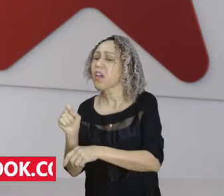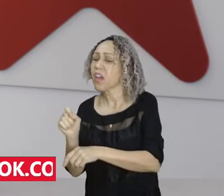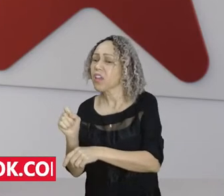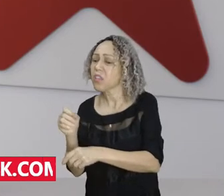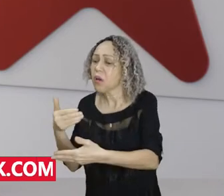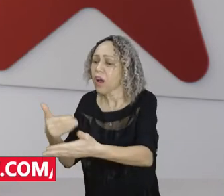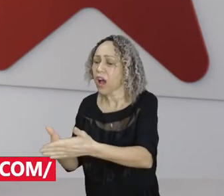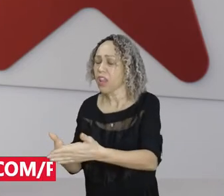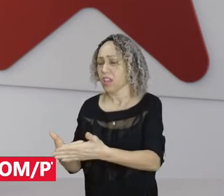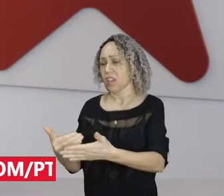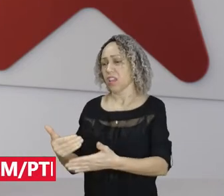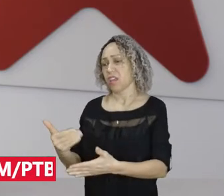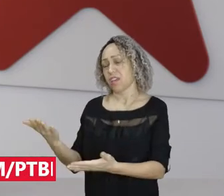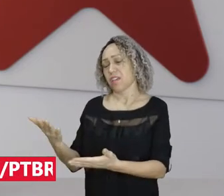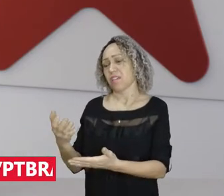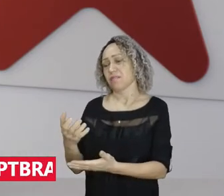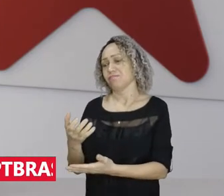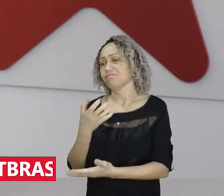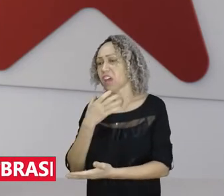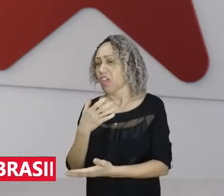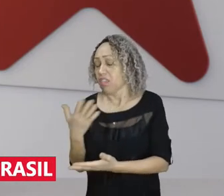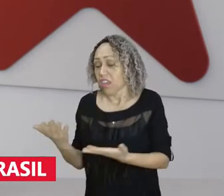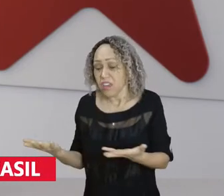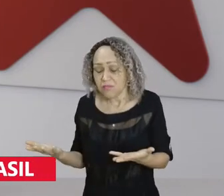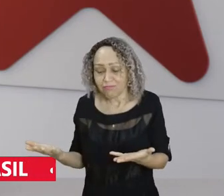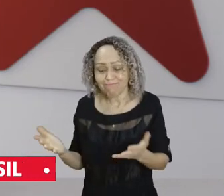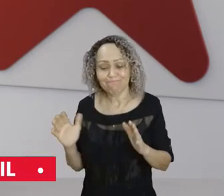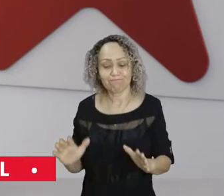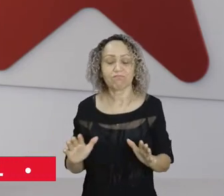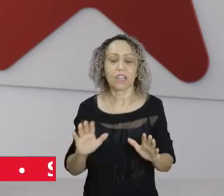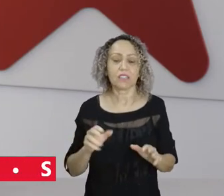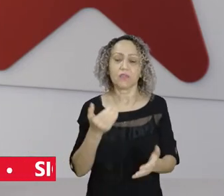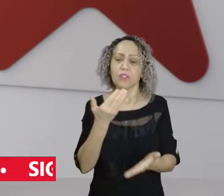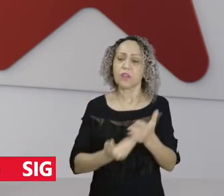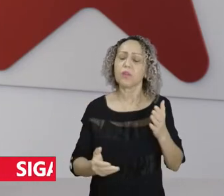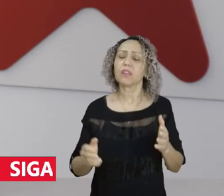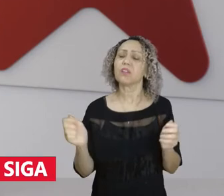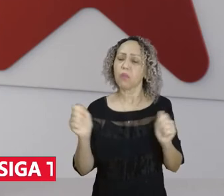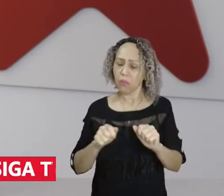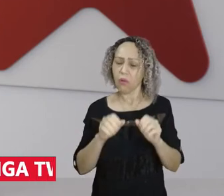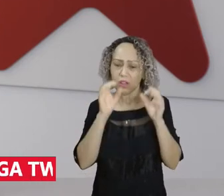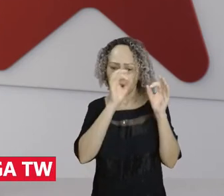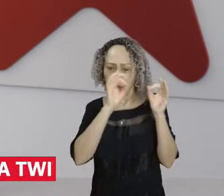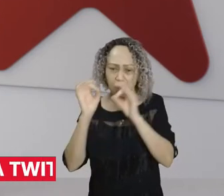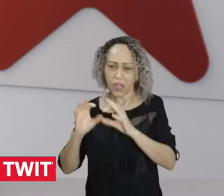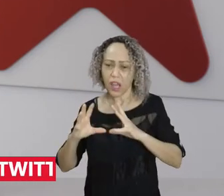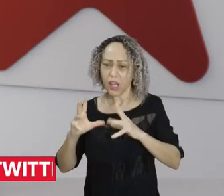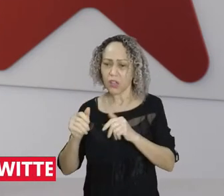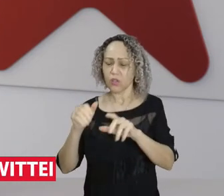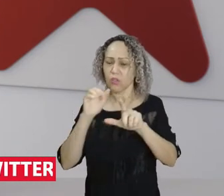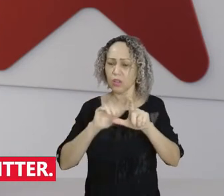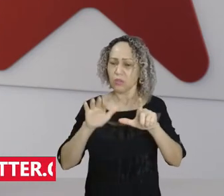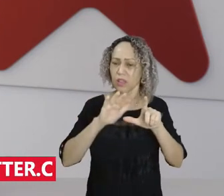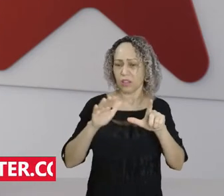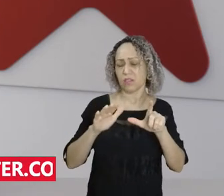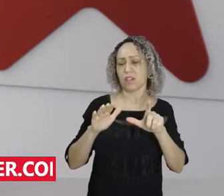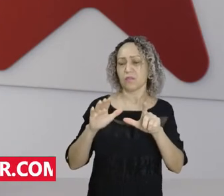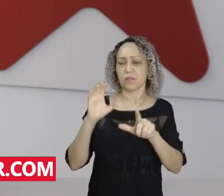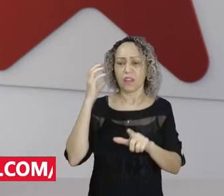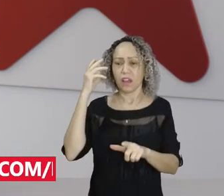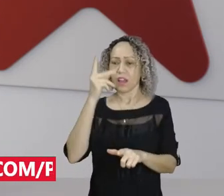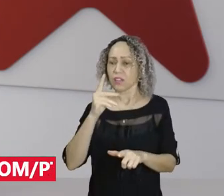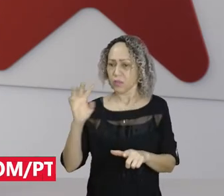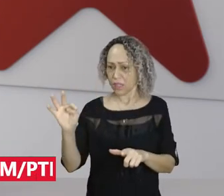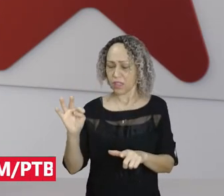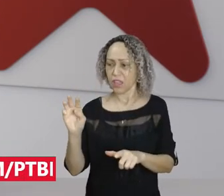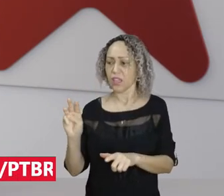ela também vira podcast. Você pode acompanhar em todas as plataformas da Rádio PT na web. Então você não